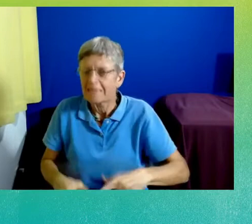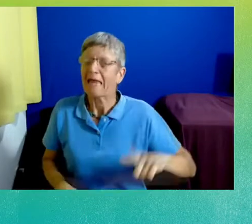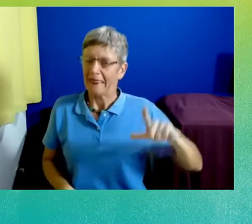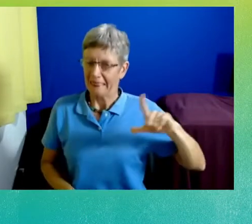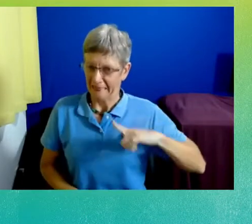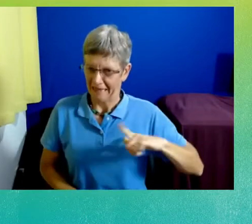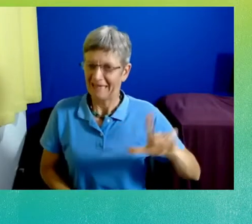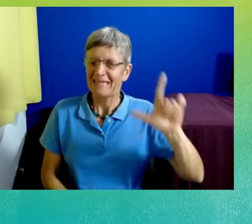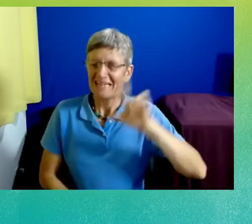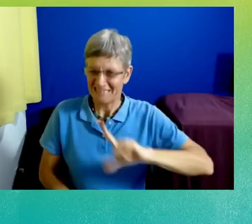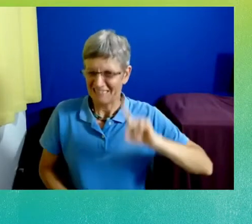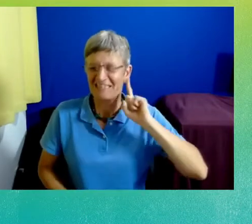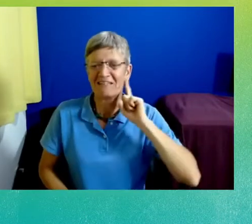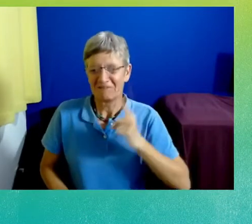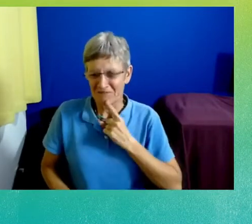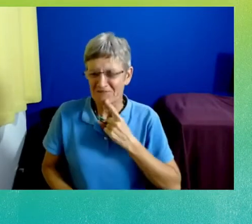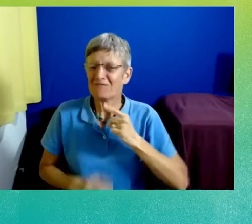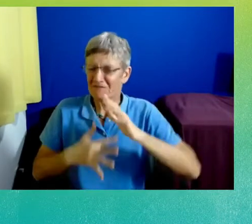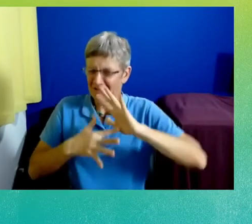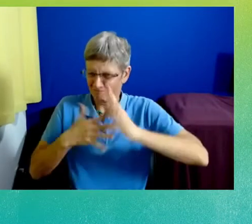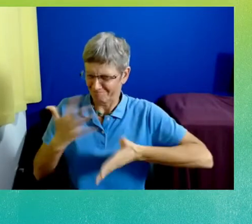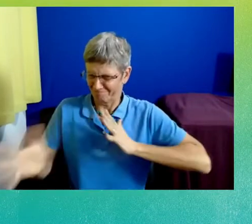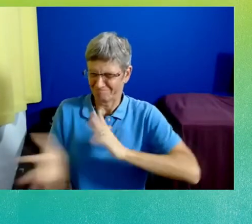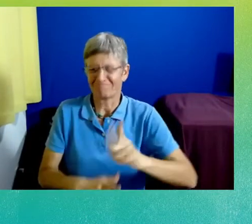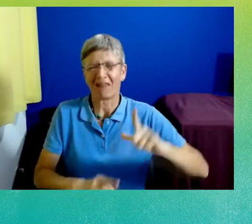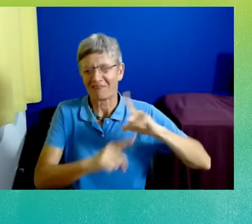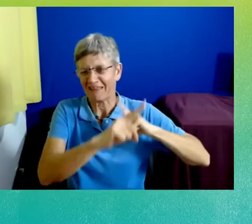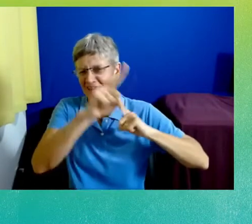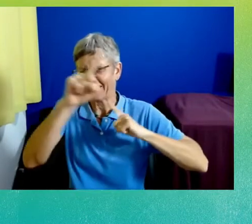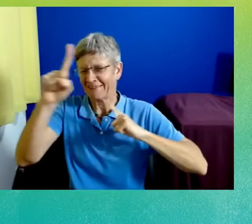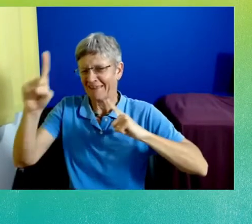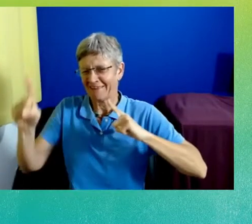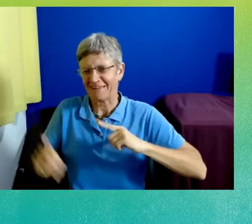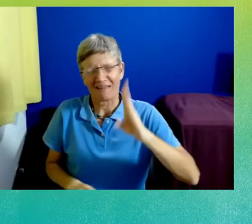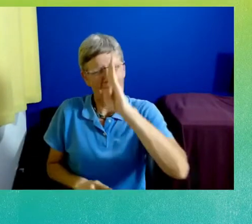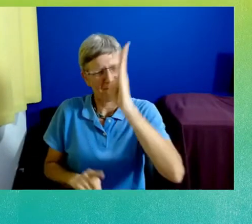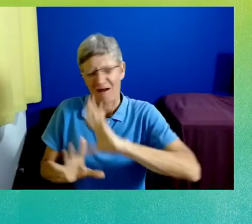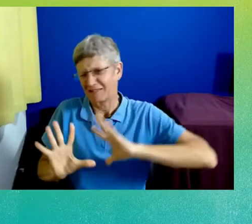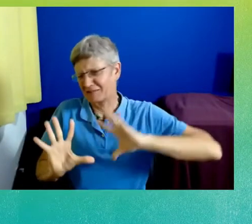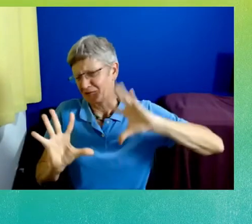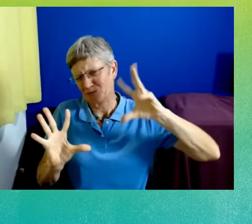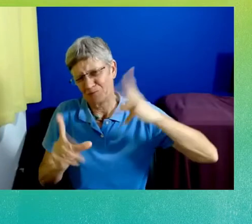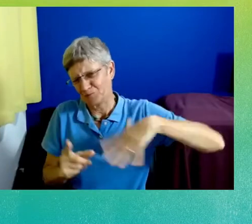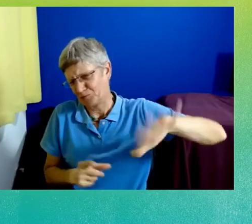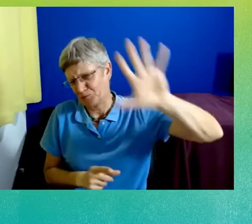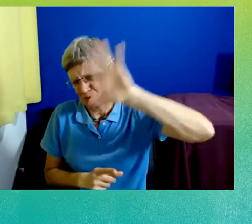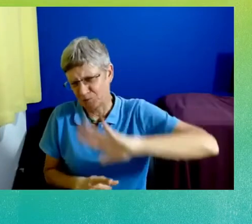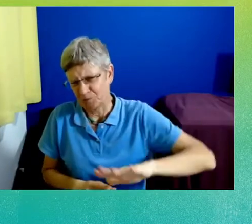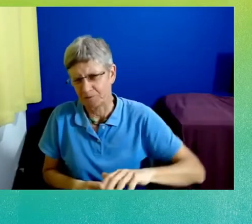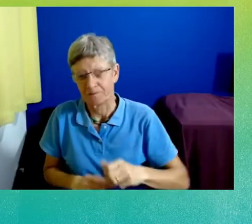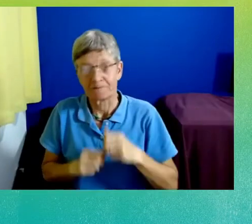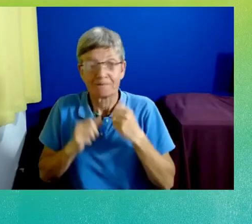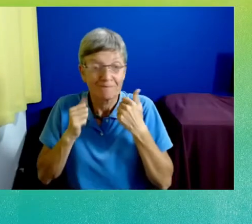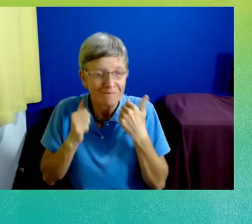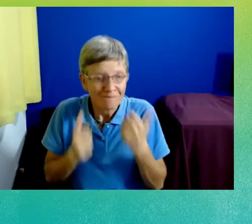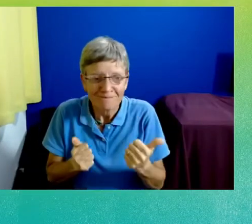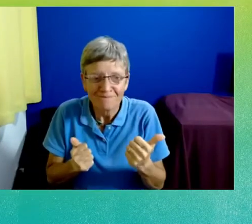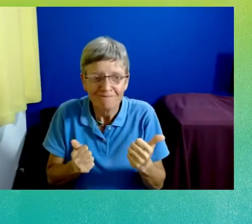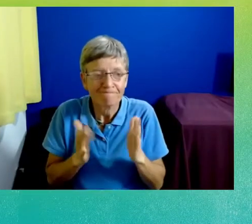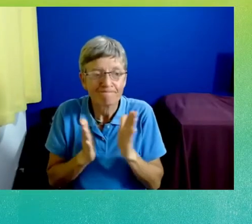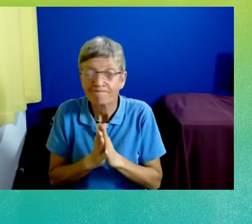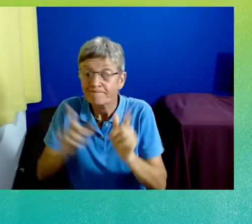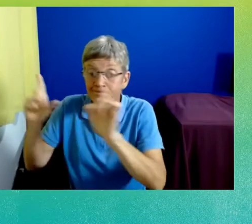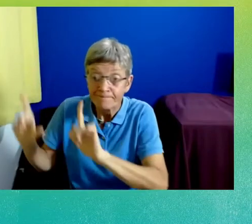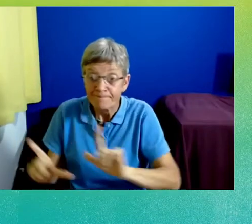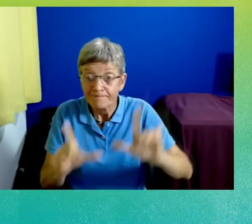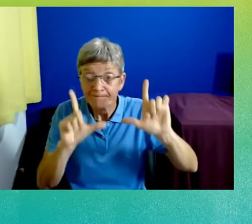Não importa a cidade, mas também tem literatura em Libras. Há uma variação em todo o